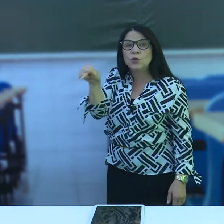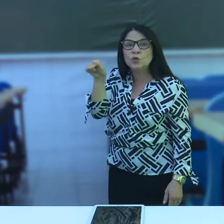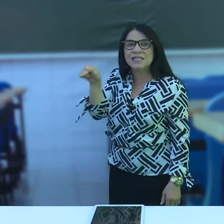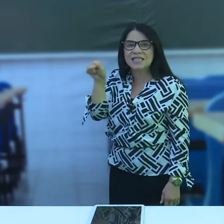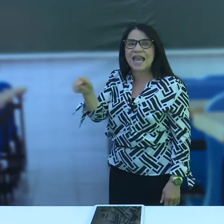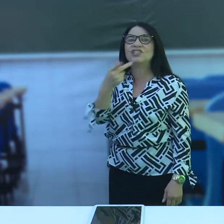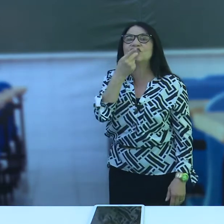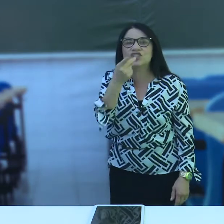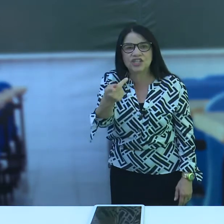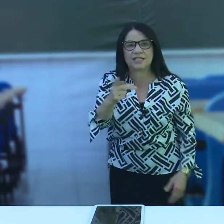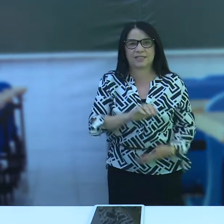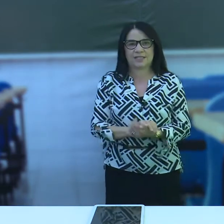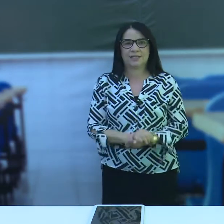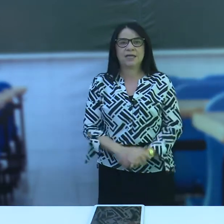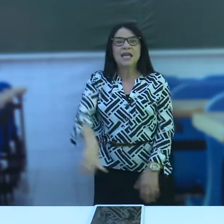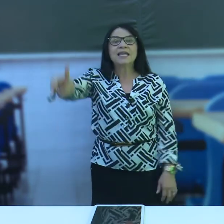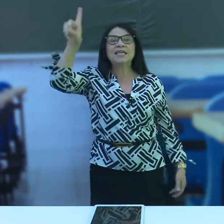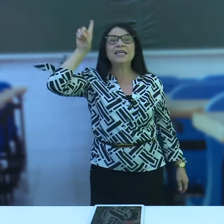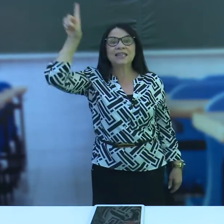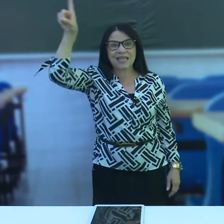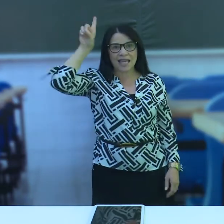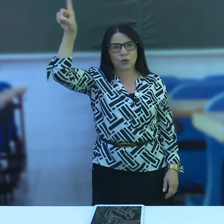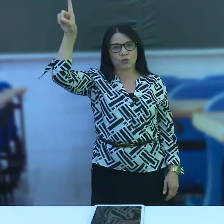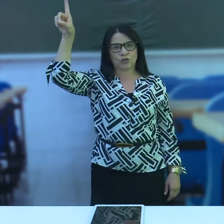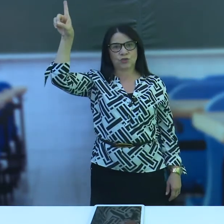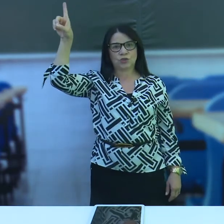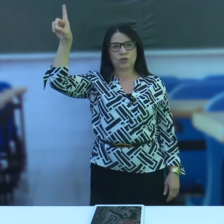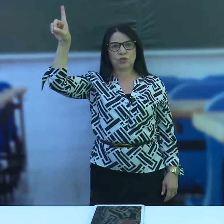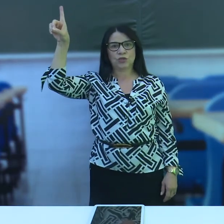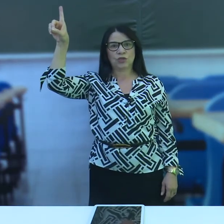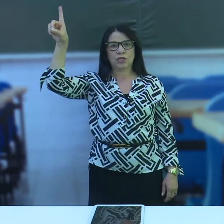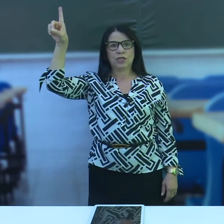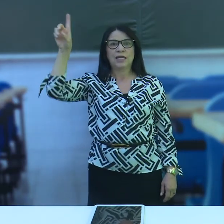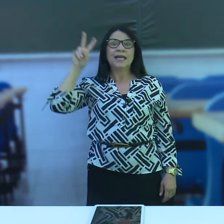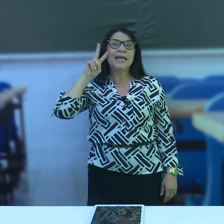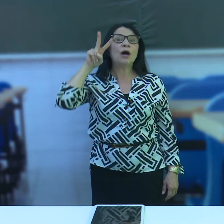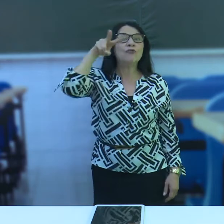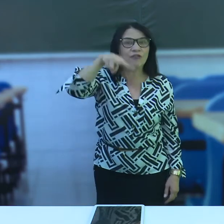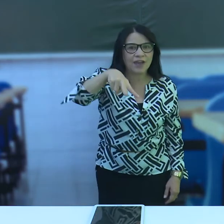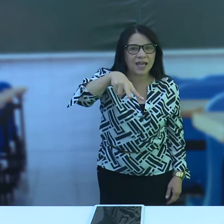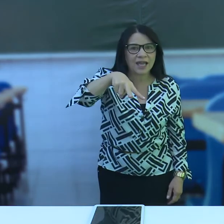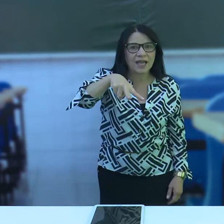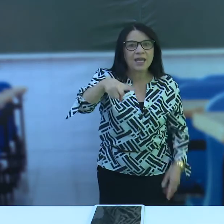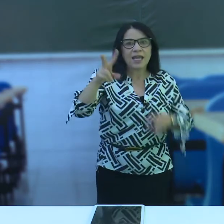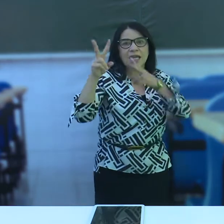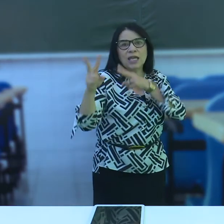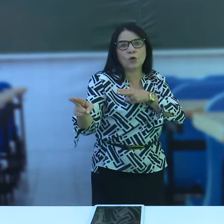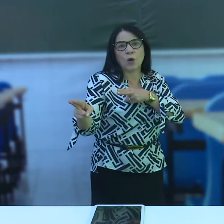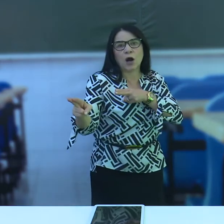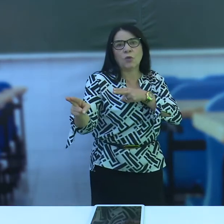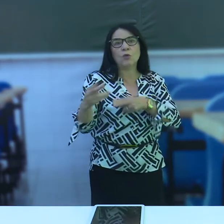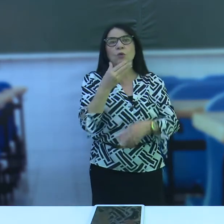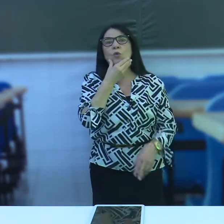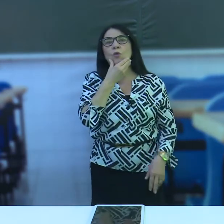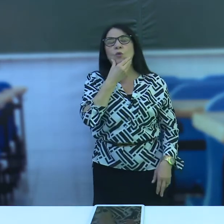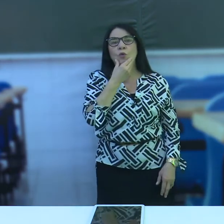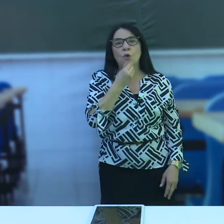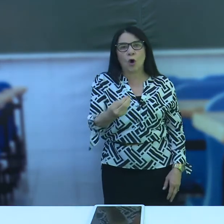versículo 7 diz que Deus não vê igual o